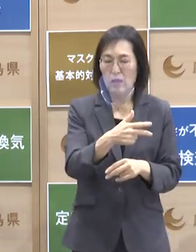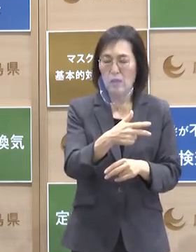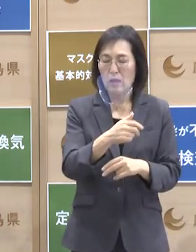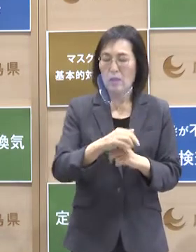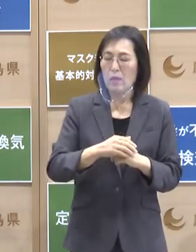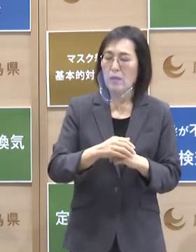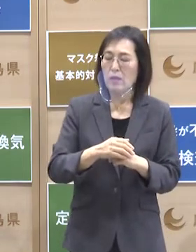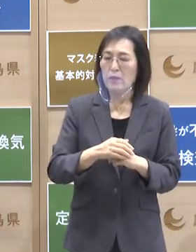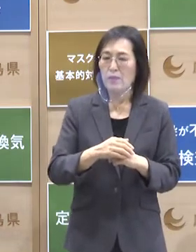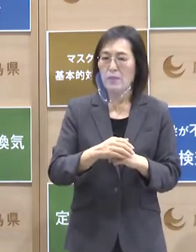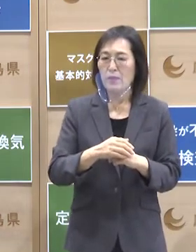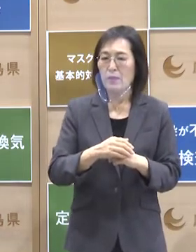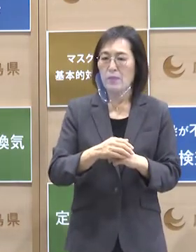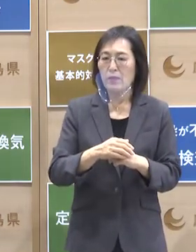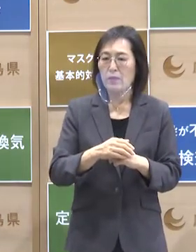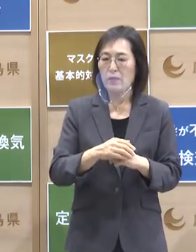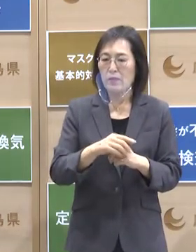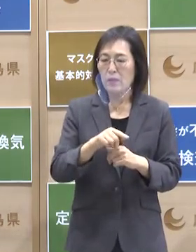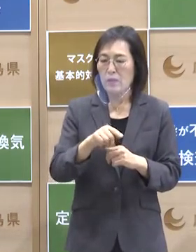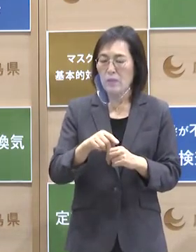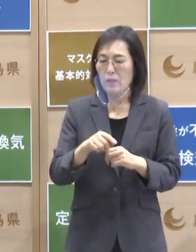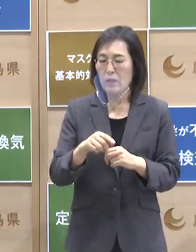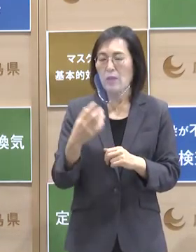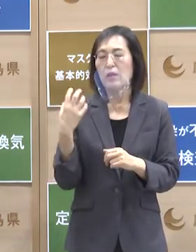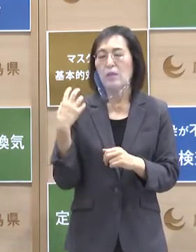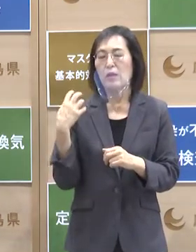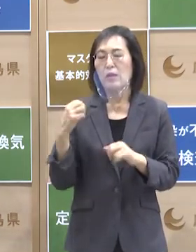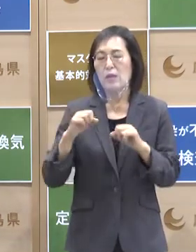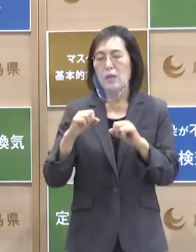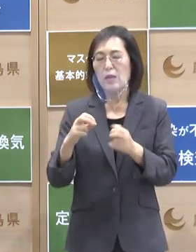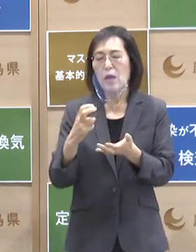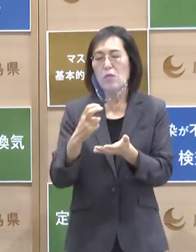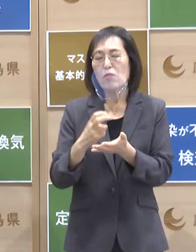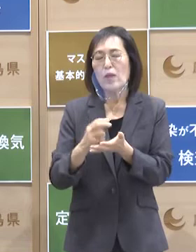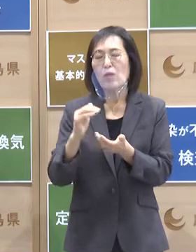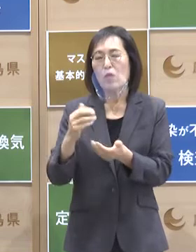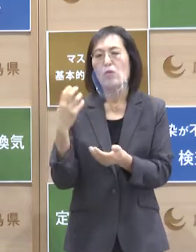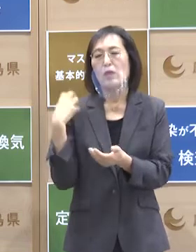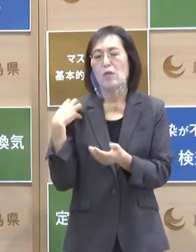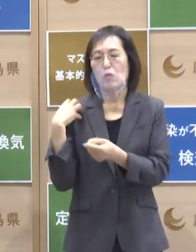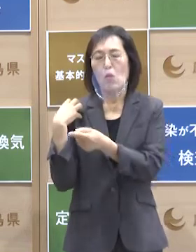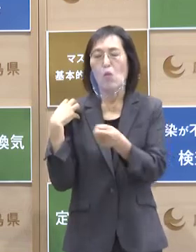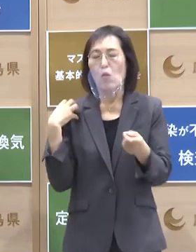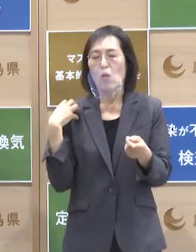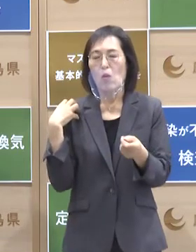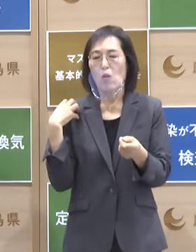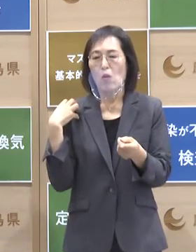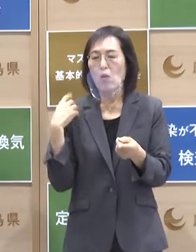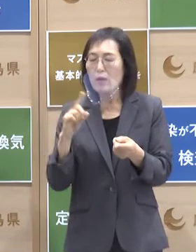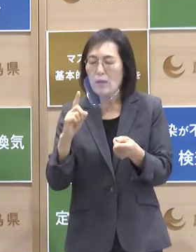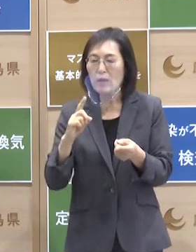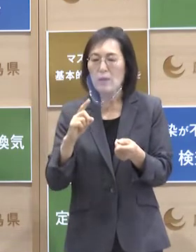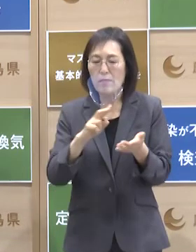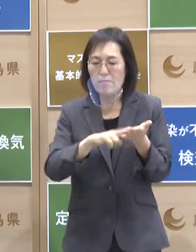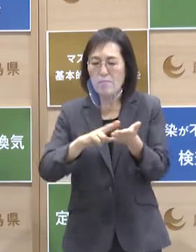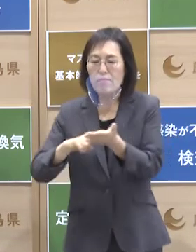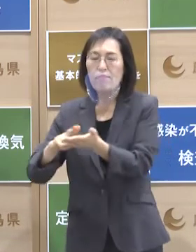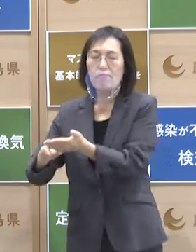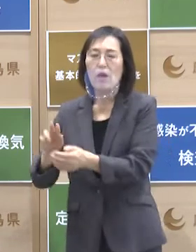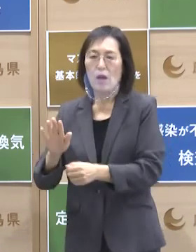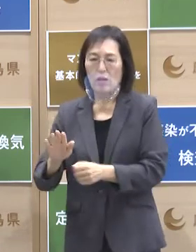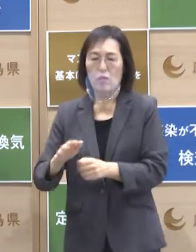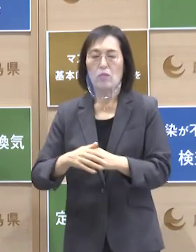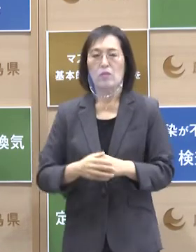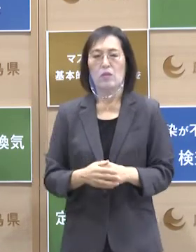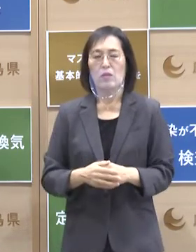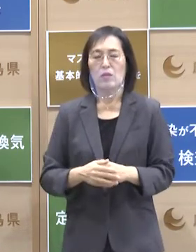体リストアップが終わってまして、そういう中でですね、直近で言うと、正